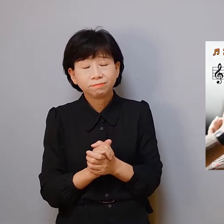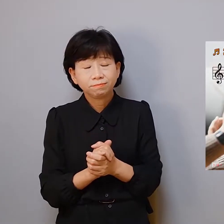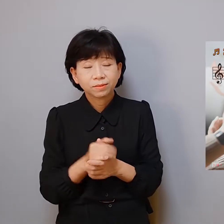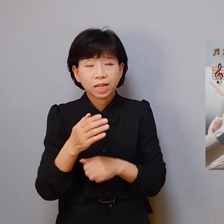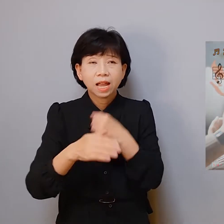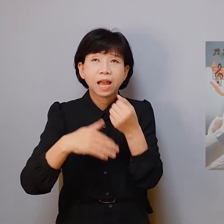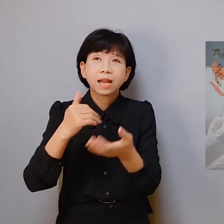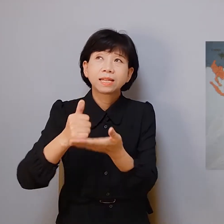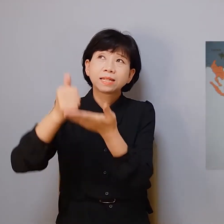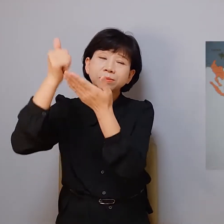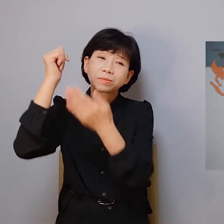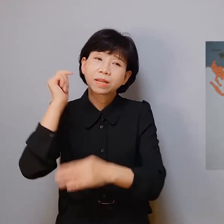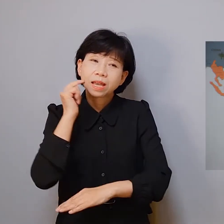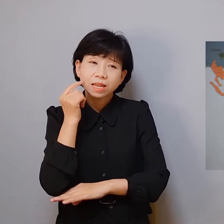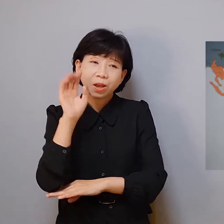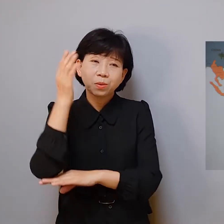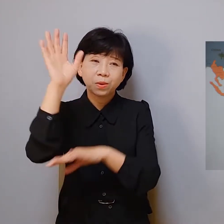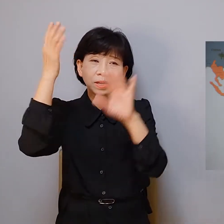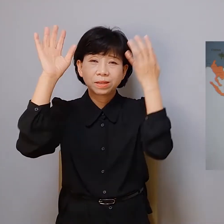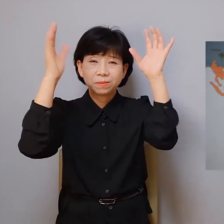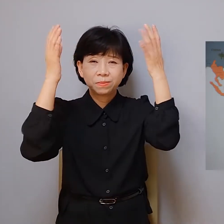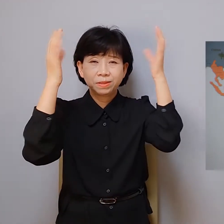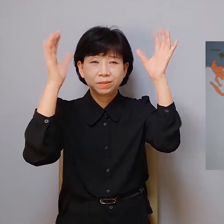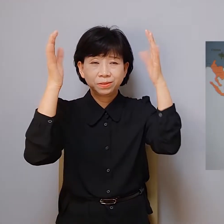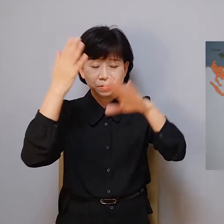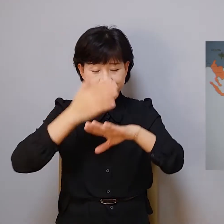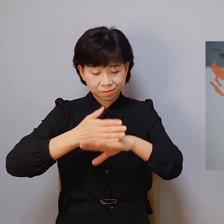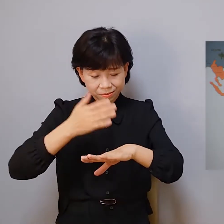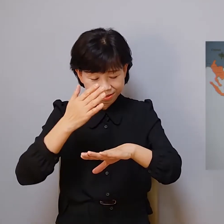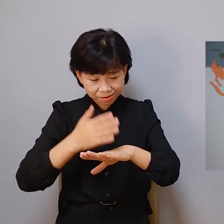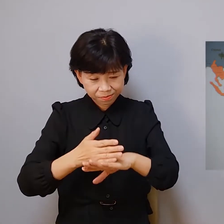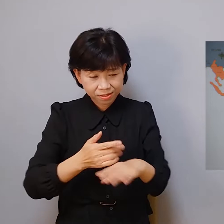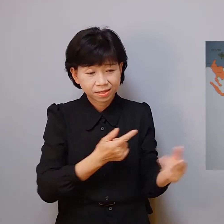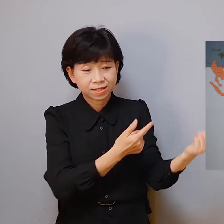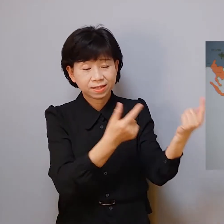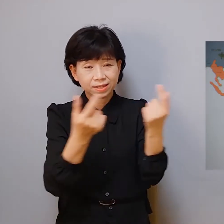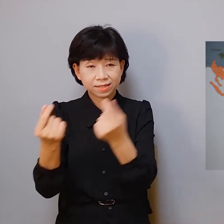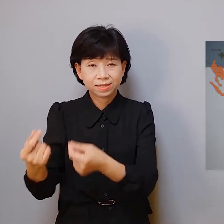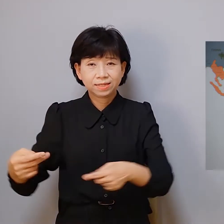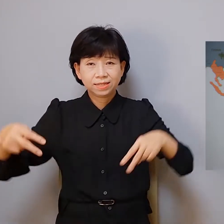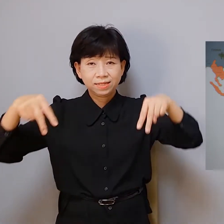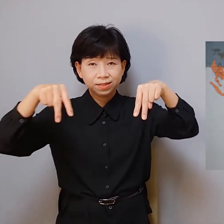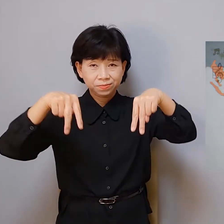우리 하나님께 영광의 박수를 돌리겠습니다. 감사합니다. 우리 다 일어나시겠습니다.